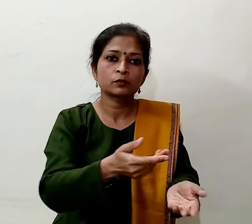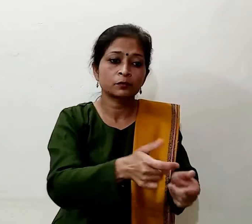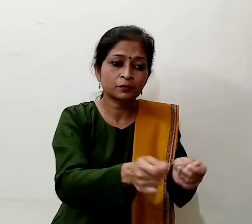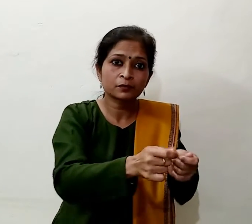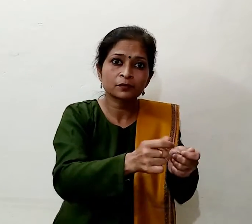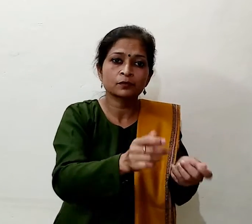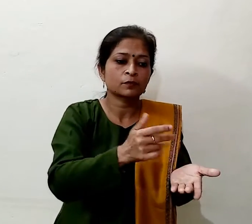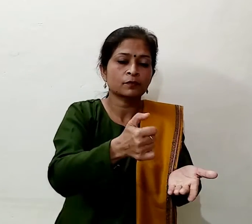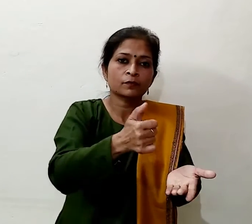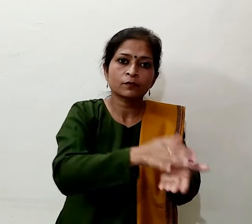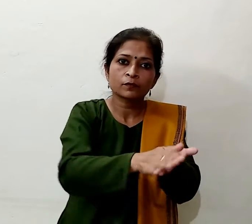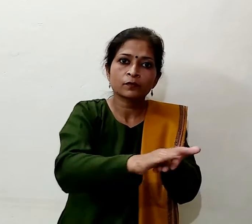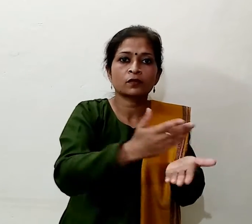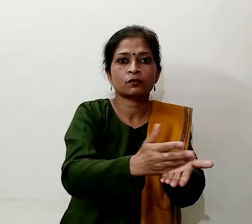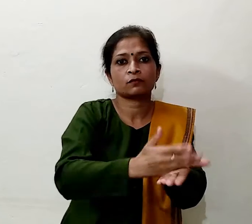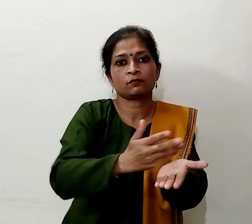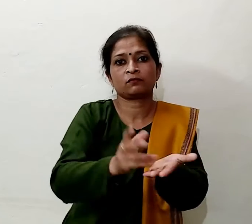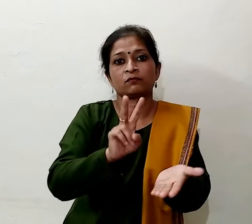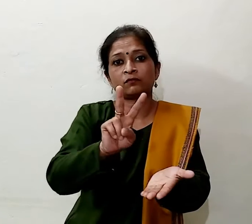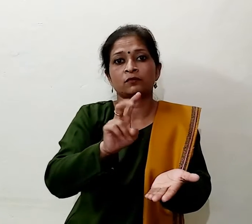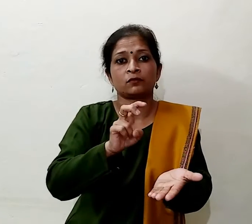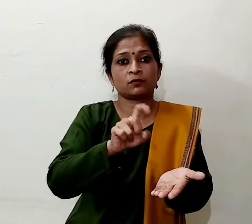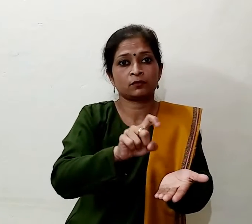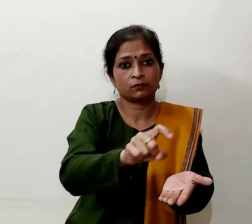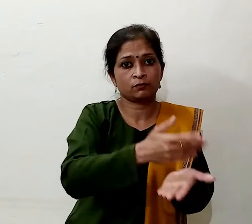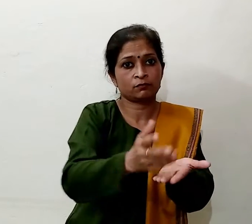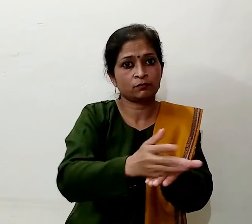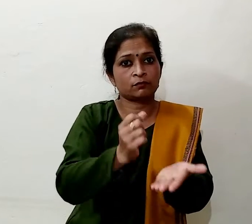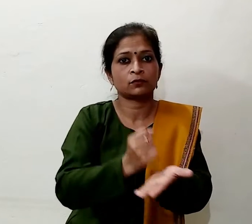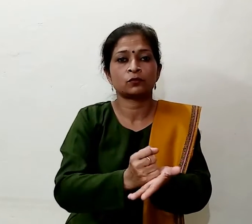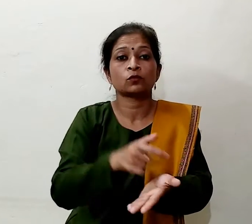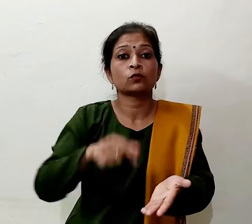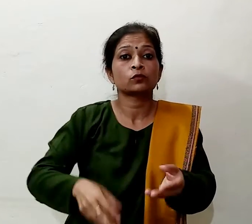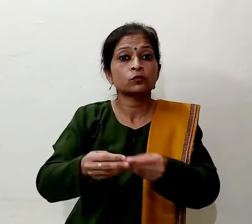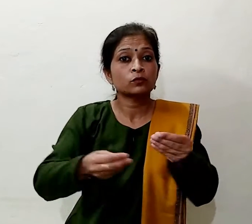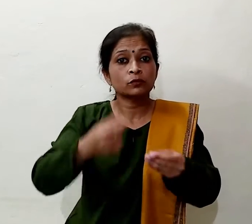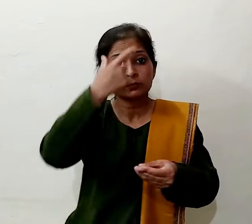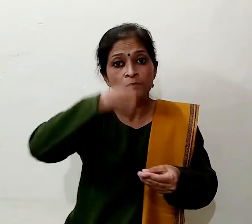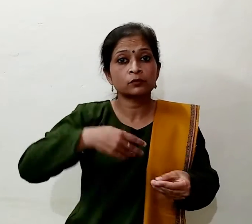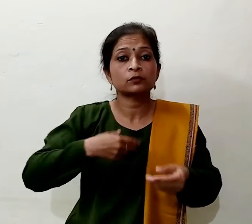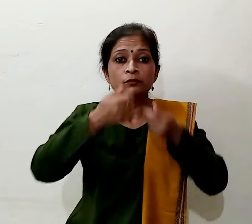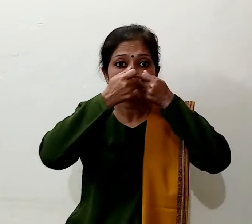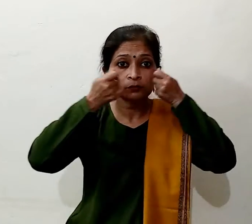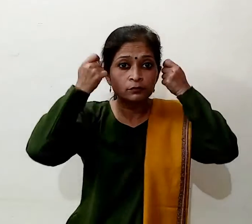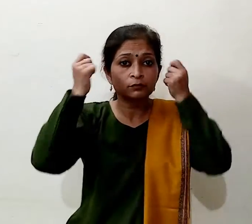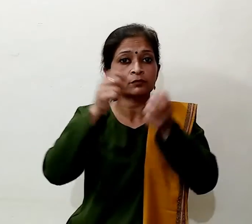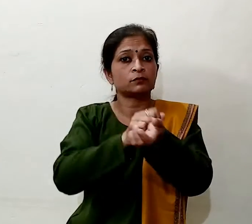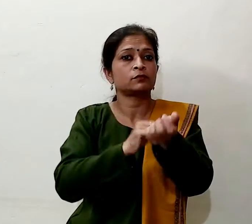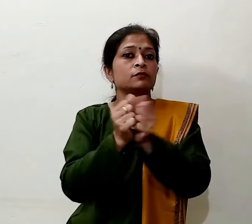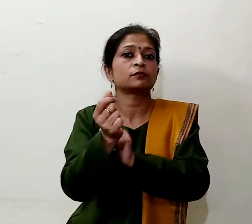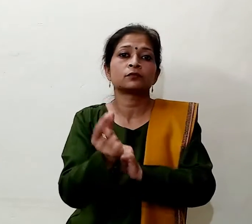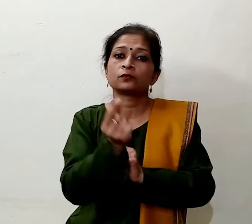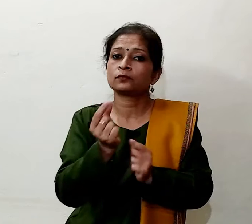सैनेटाइज किया जा सके और प्रतियक दुकानदार मास्क और गलव्ज अवश्य पहने जिससे की उसको